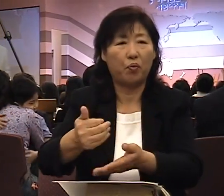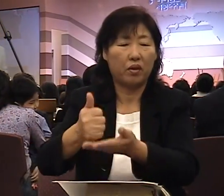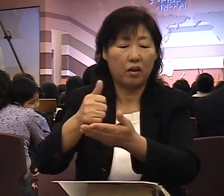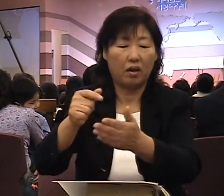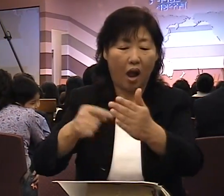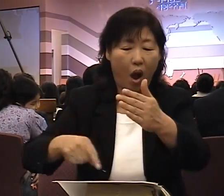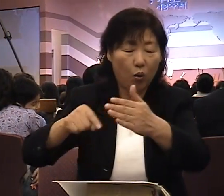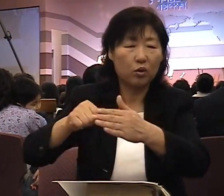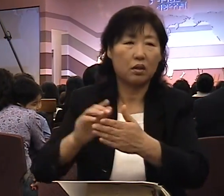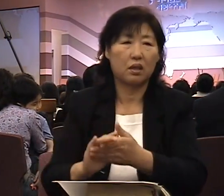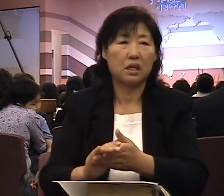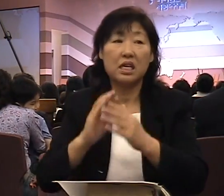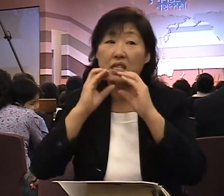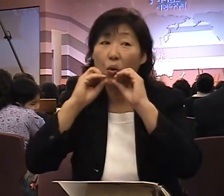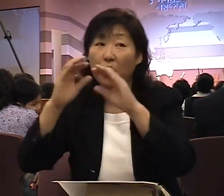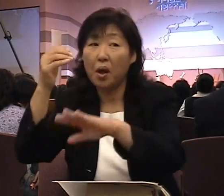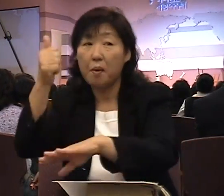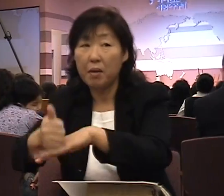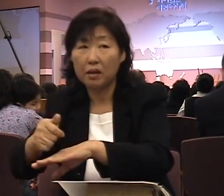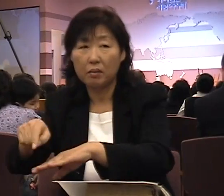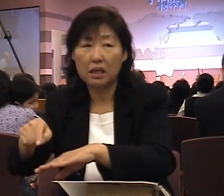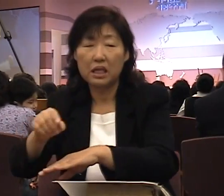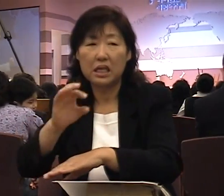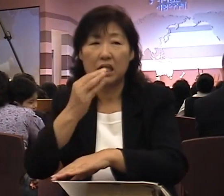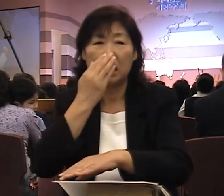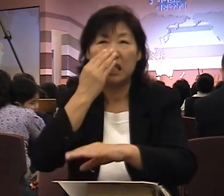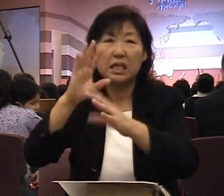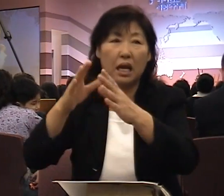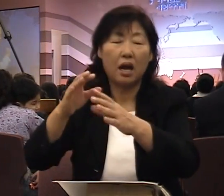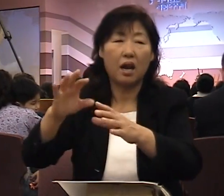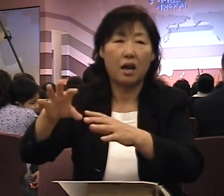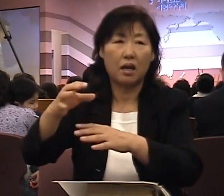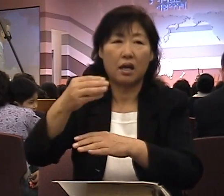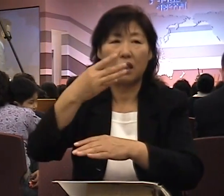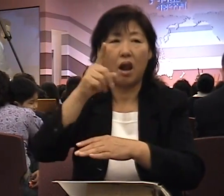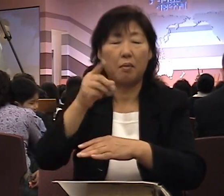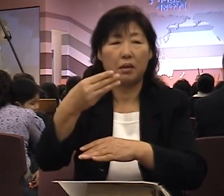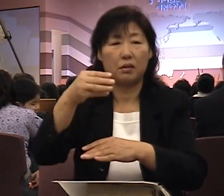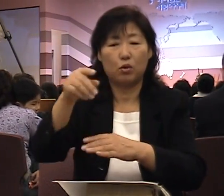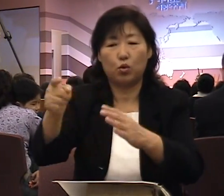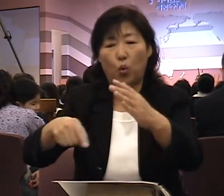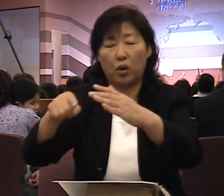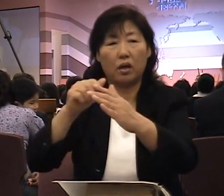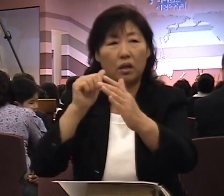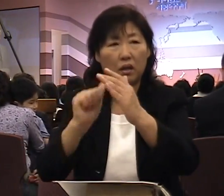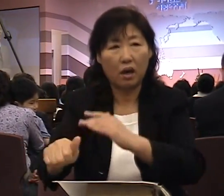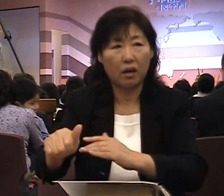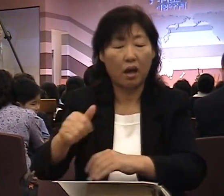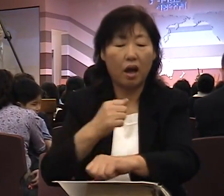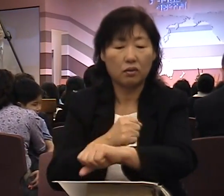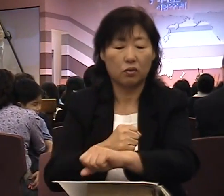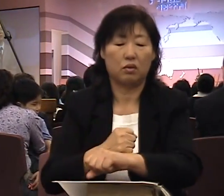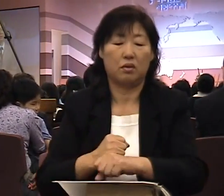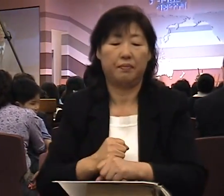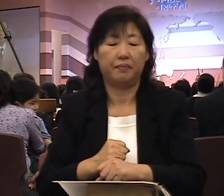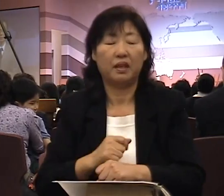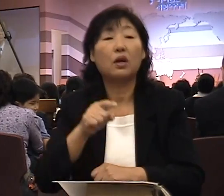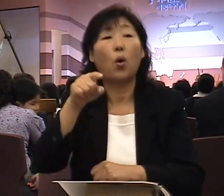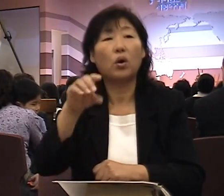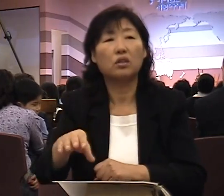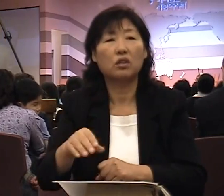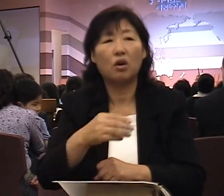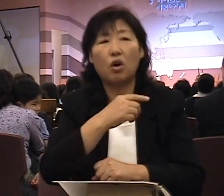마지막 선교의 프론티어라고 하는 이슬람 국가의 심장이 되는 탈레반 속에 들어가게 하시고